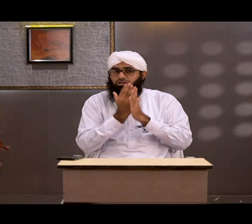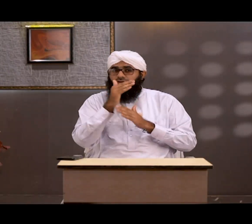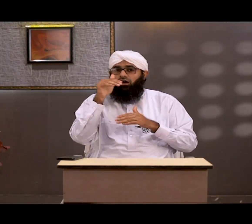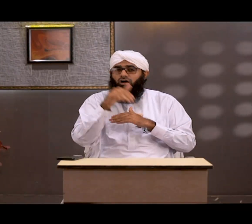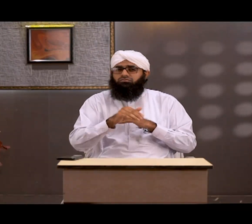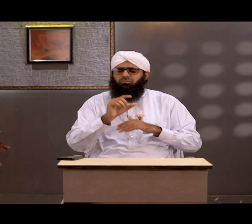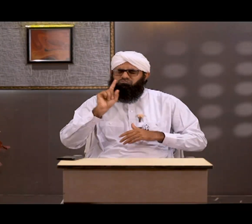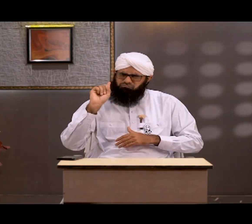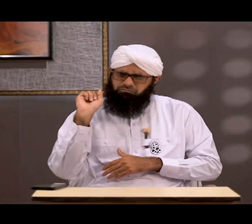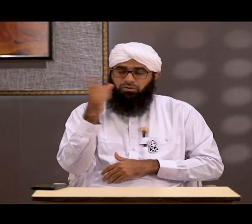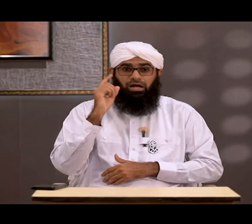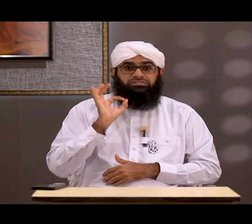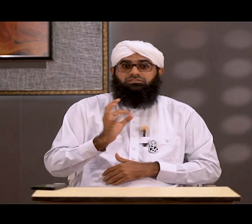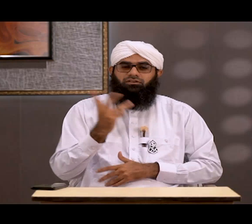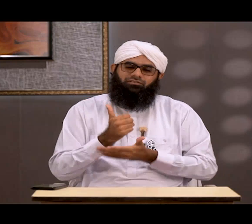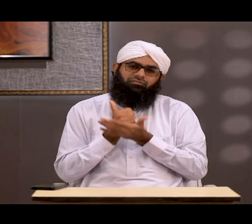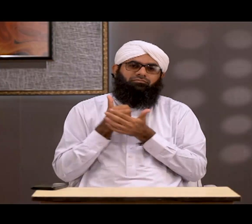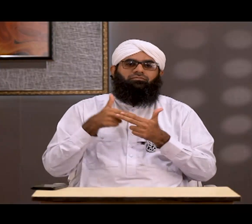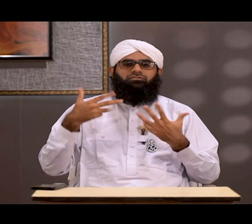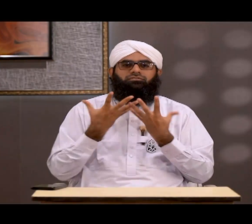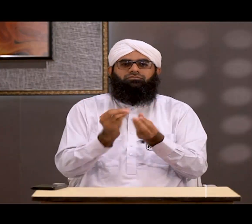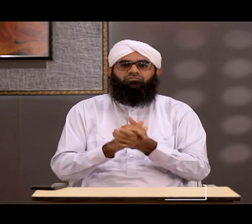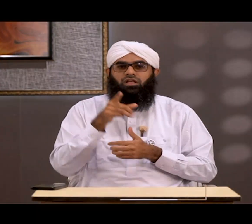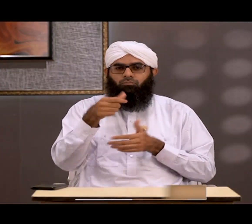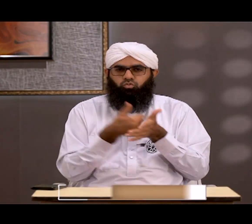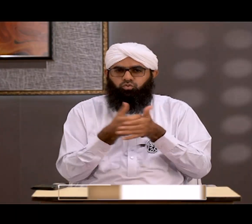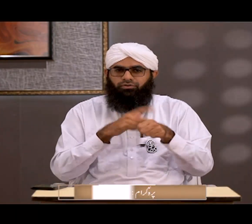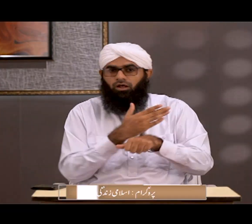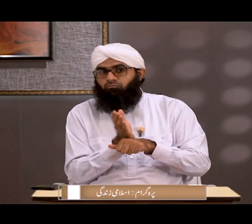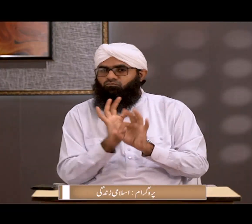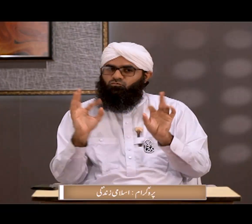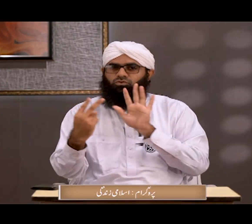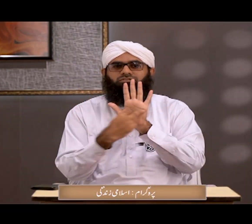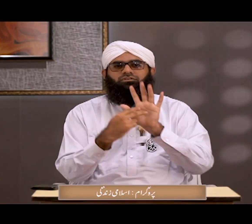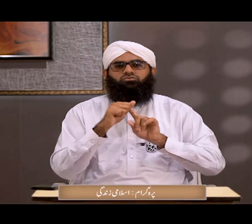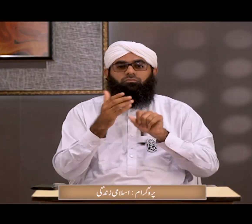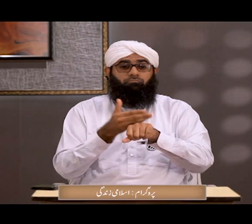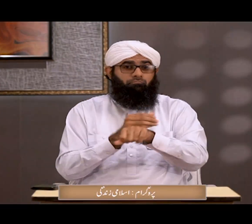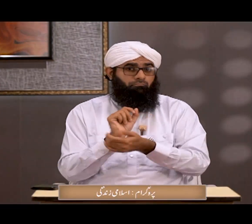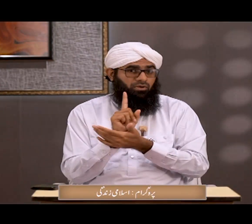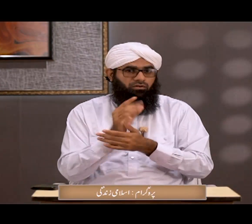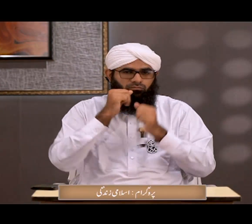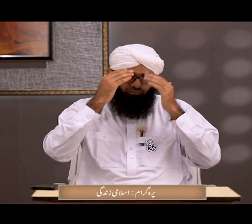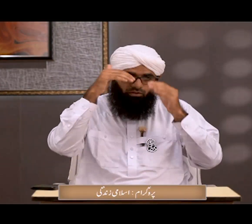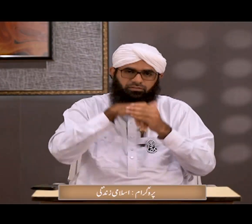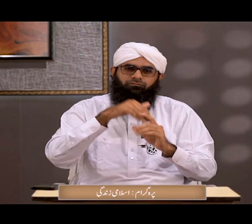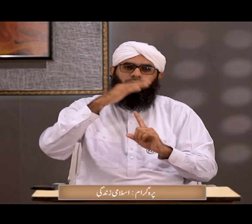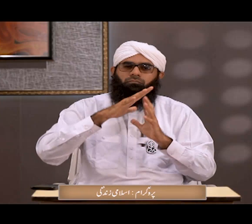کے بارے میں سنیں گے۔ آخر تک اس پروگرام میں شریک رہیے۔ آئیے سب سے پہلے درود پاک پڑھنے کی فضیلت سنتے ہیں۔ درود پاک کی